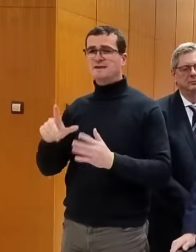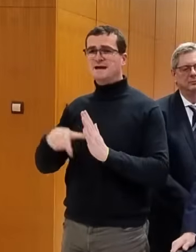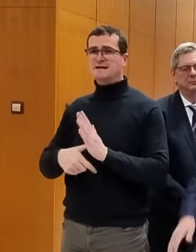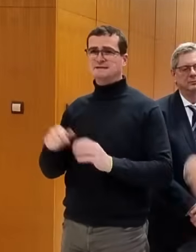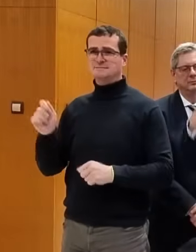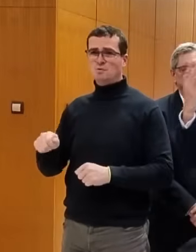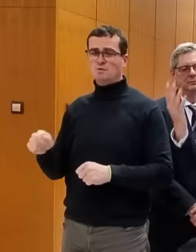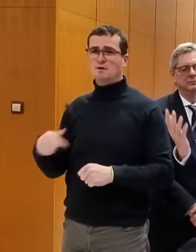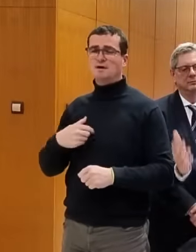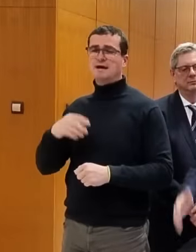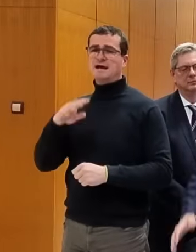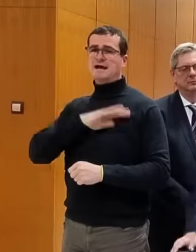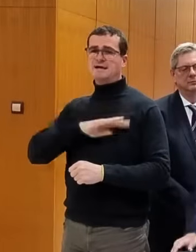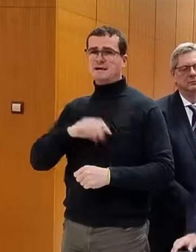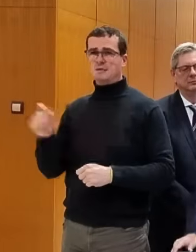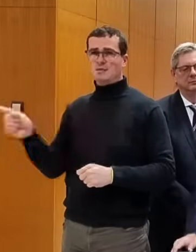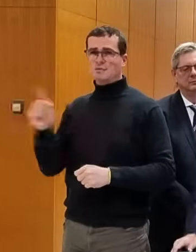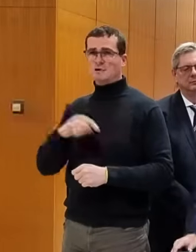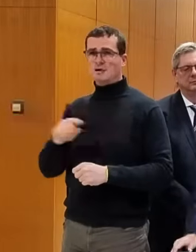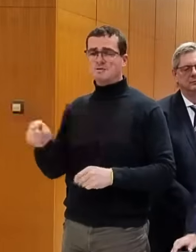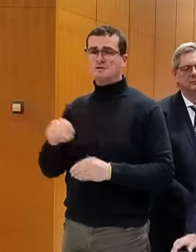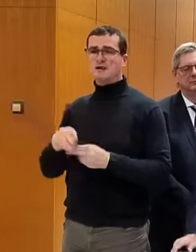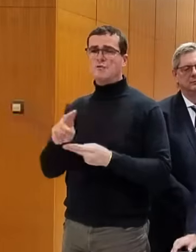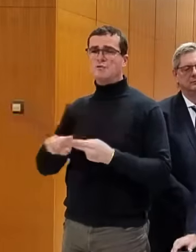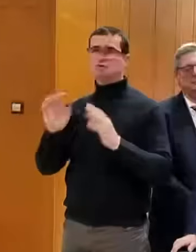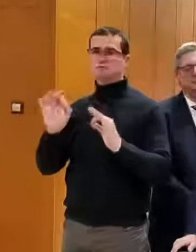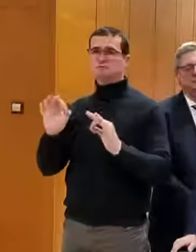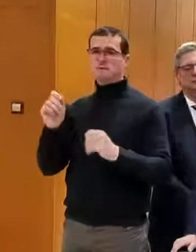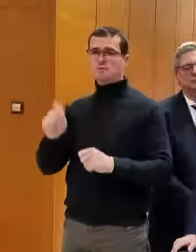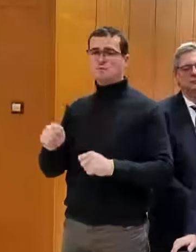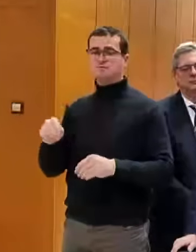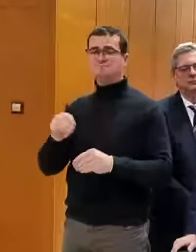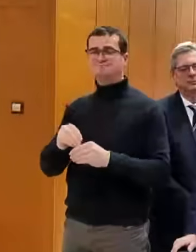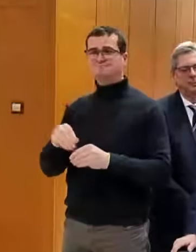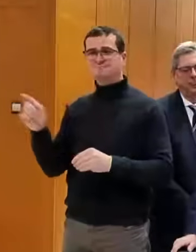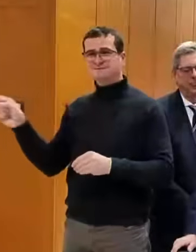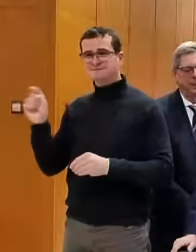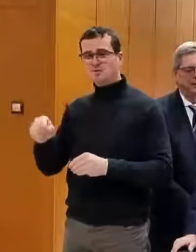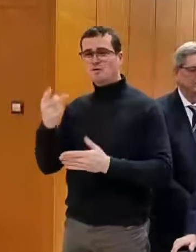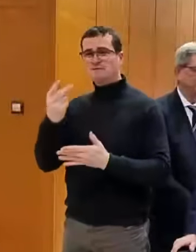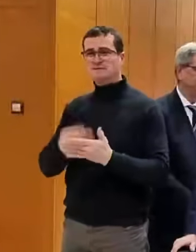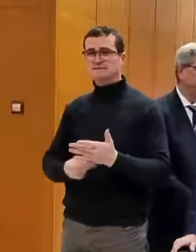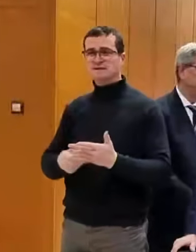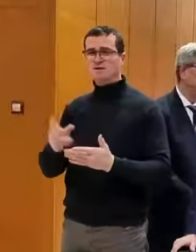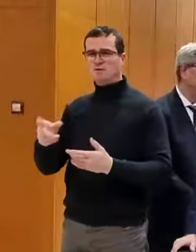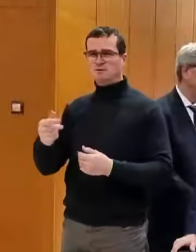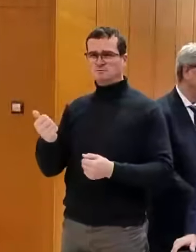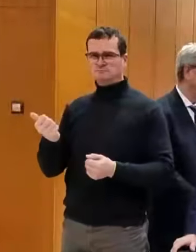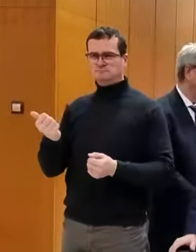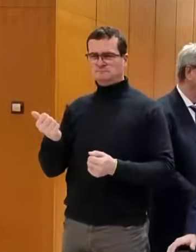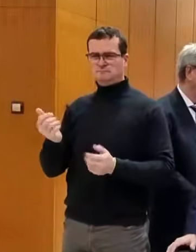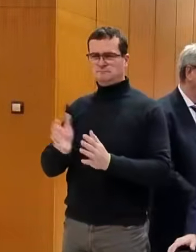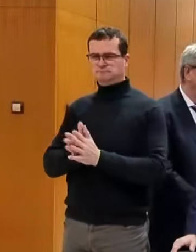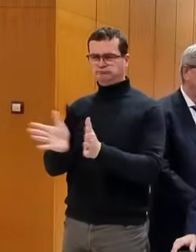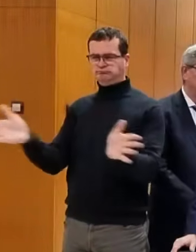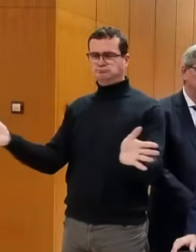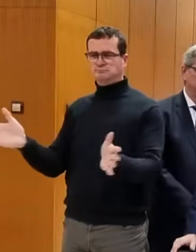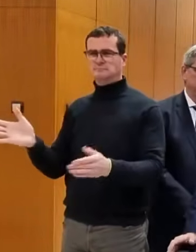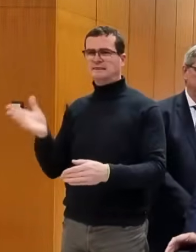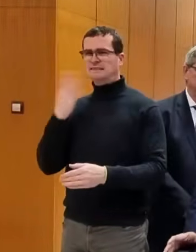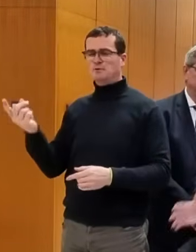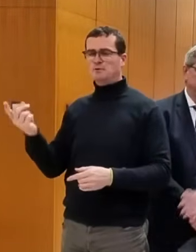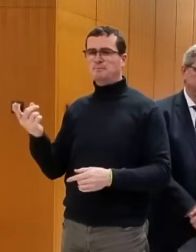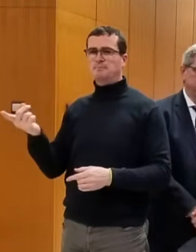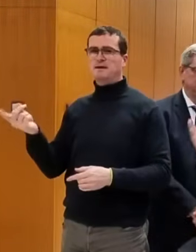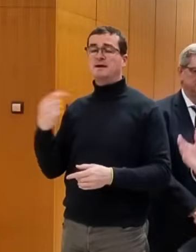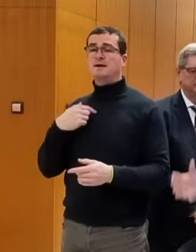krajskými prokuratúrou a úradom špeciálnej prokuratúry, výsledok je tristný, teda naozaj v neprospech špeciálnej